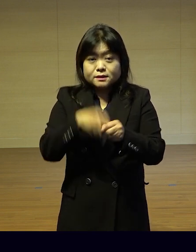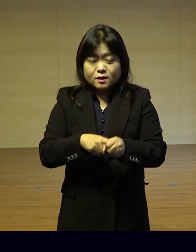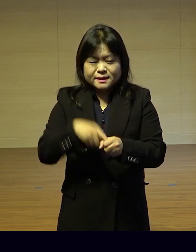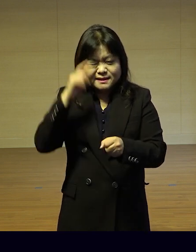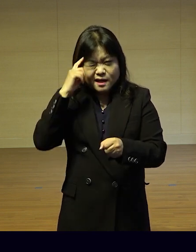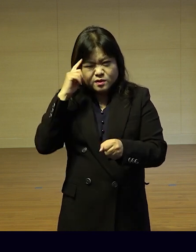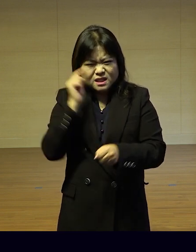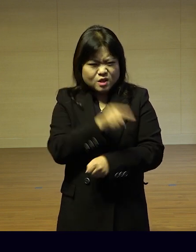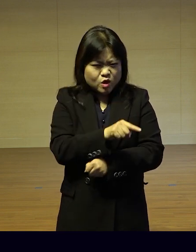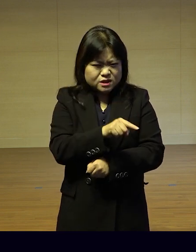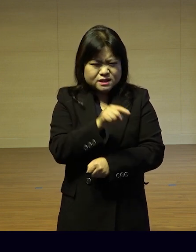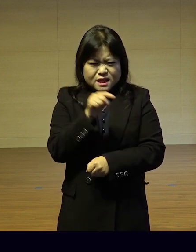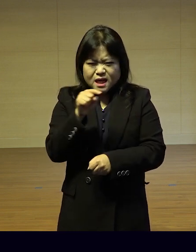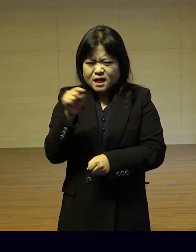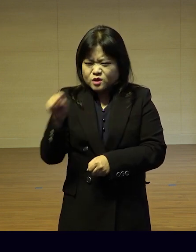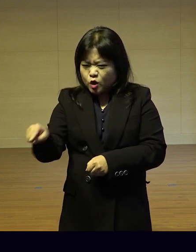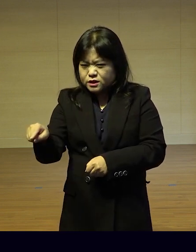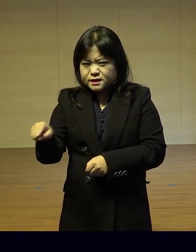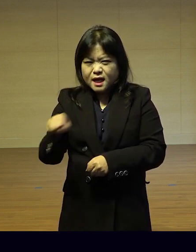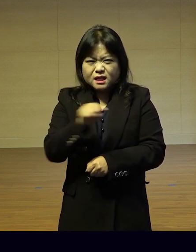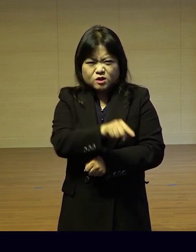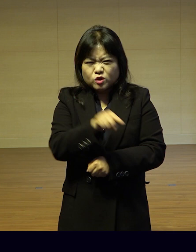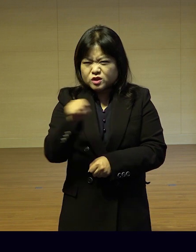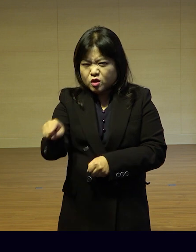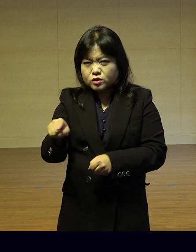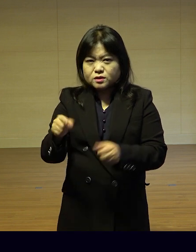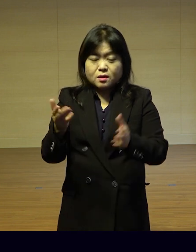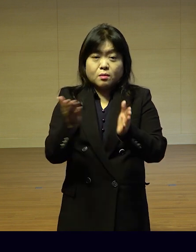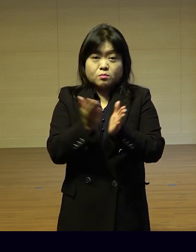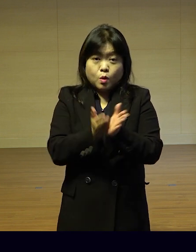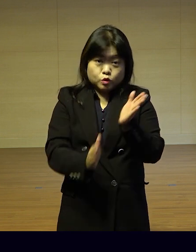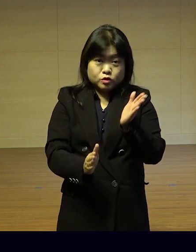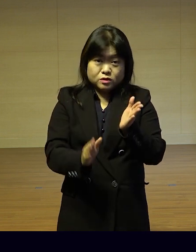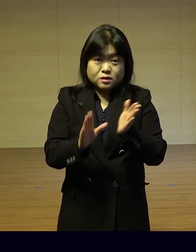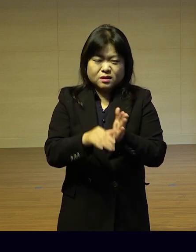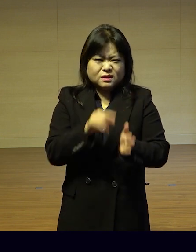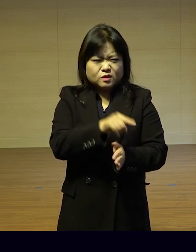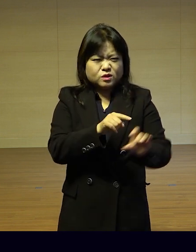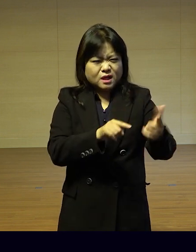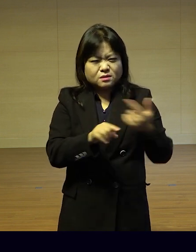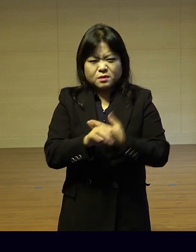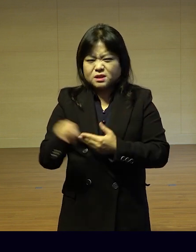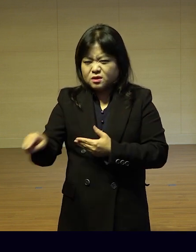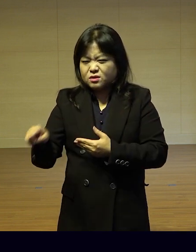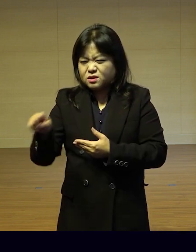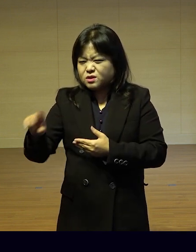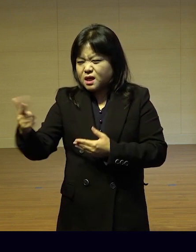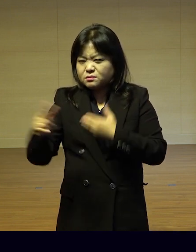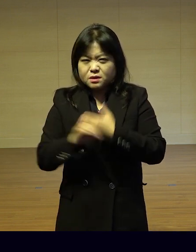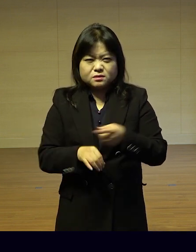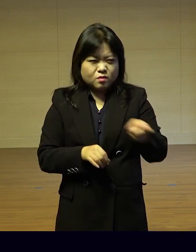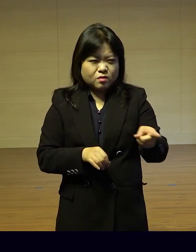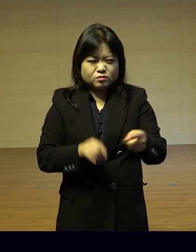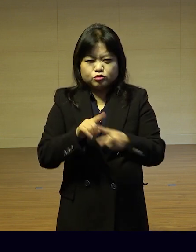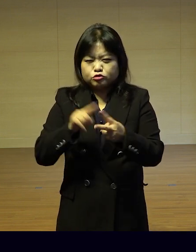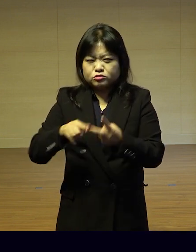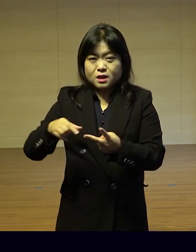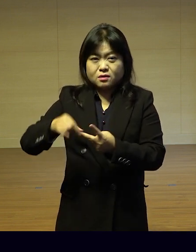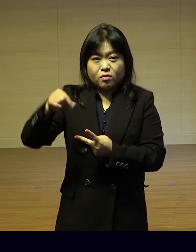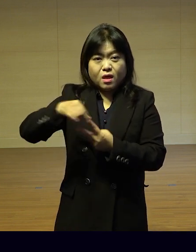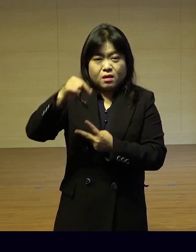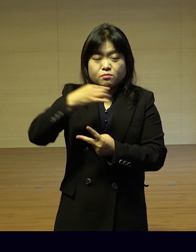이것이냐 저것이냐 라는 그 모순 관계에 있을 땐 그렇죠. 이것이 아니면 저것, 저것이 아니면 이것, 양자택일밖에 없습니다.